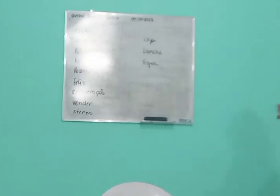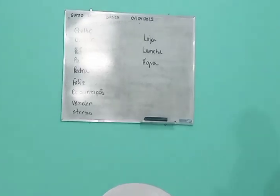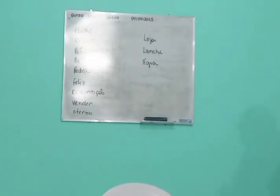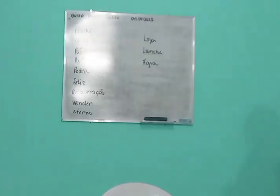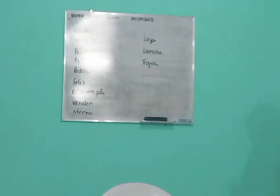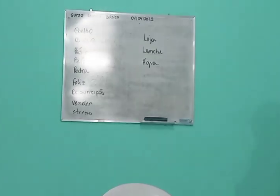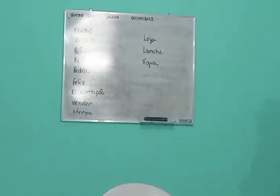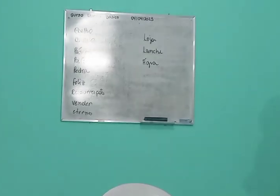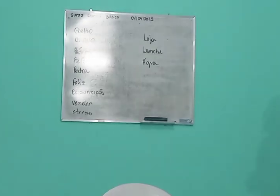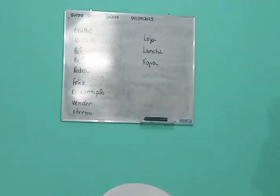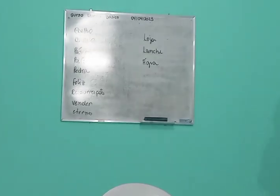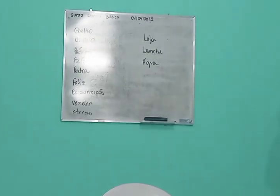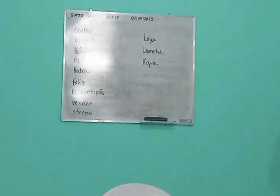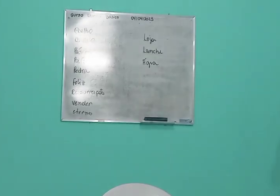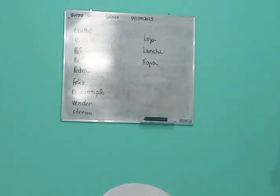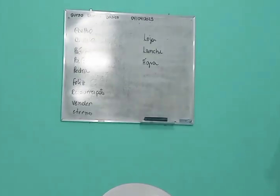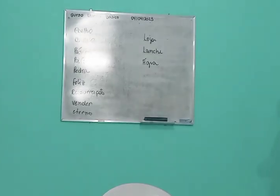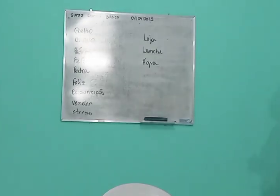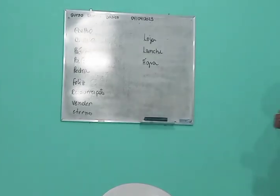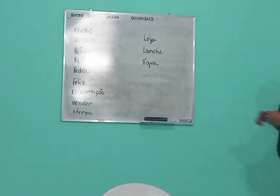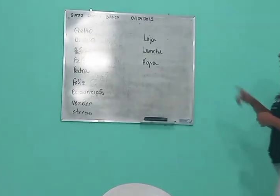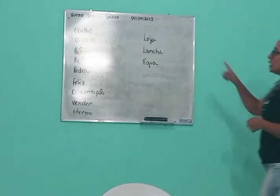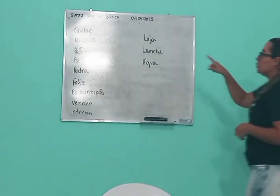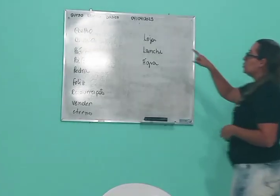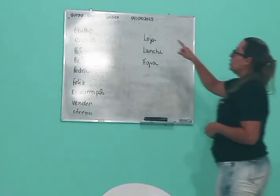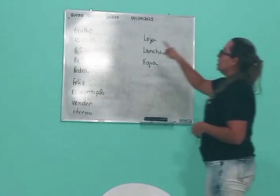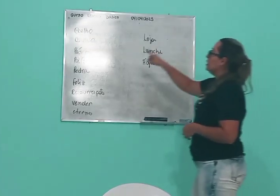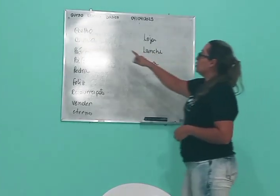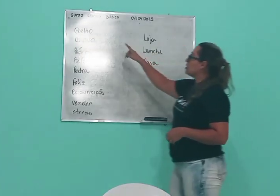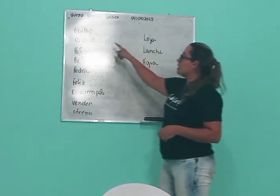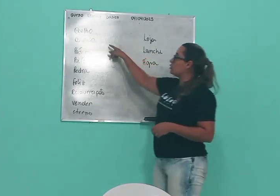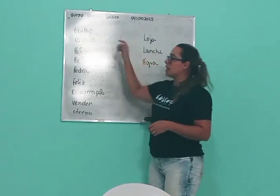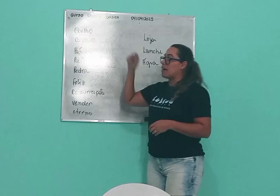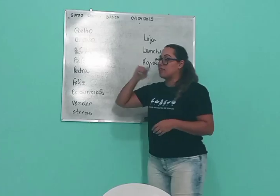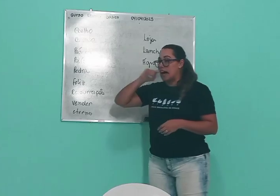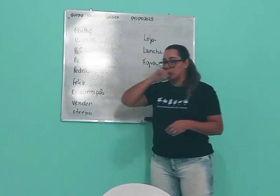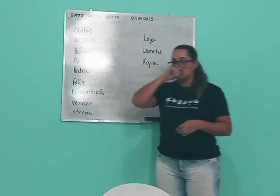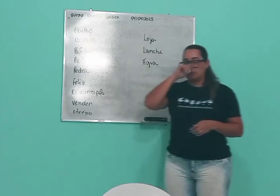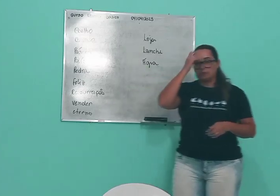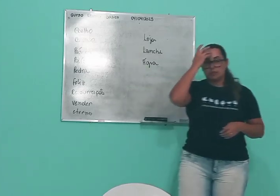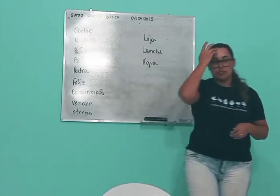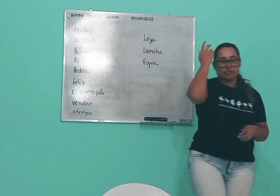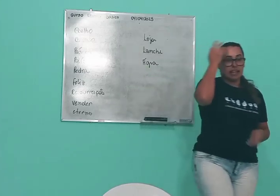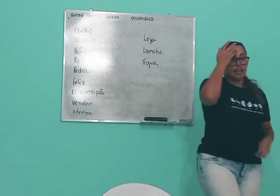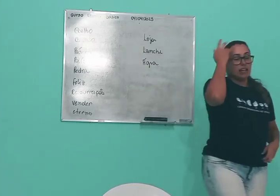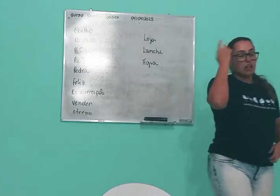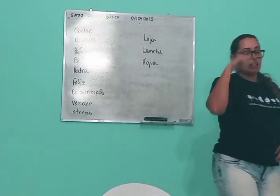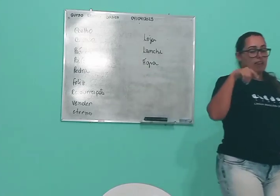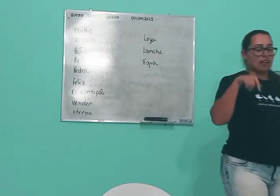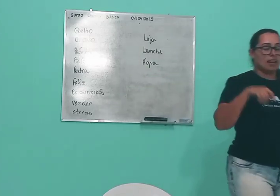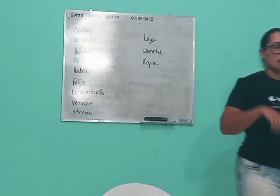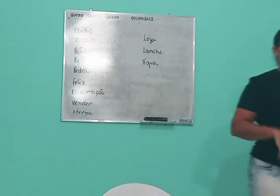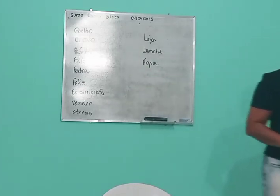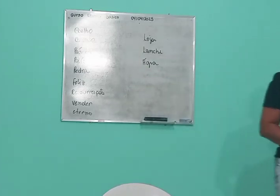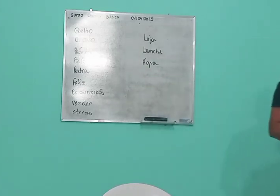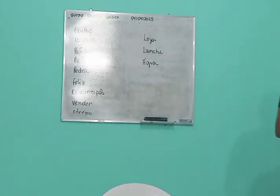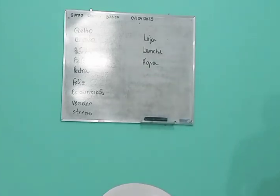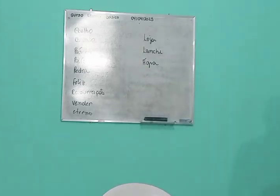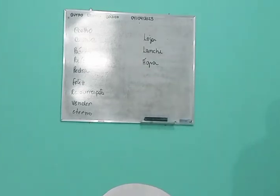Então vamos lá. Por exemplo, o sinal de coelho e o sinal de cavalo. Né? Eu estava